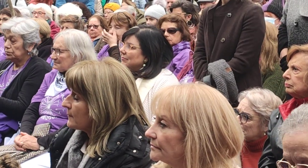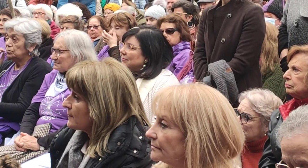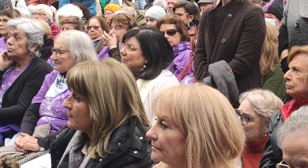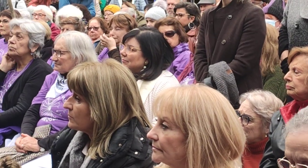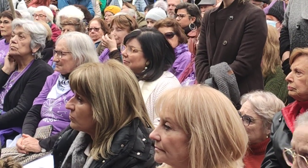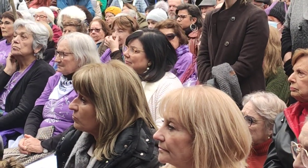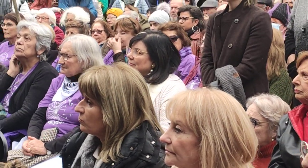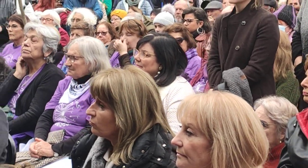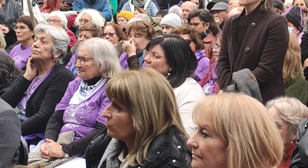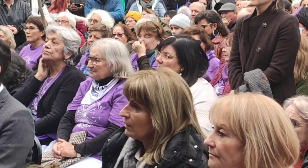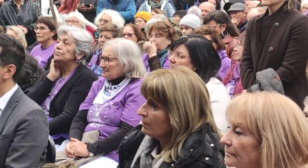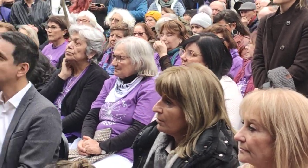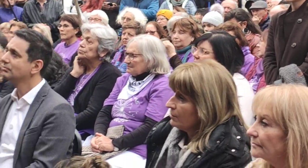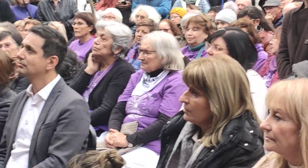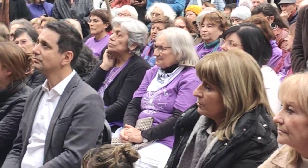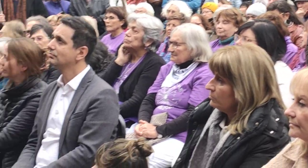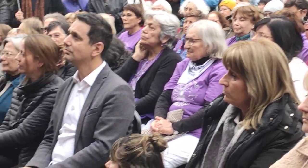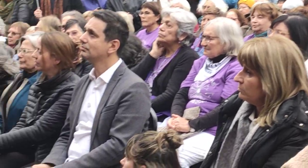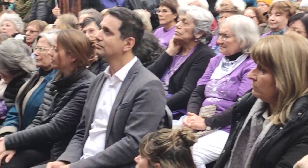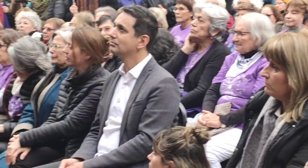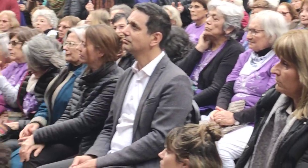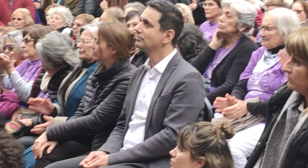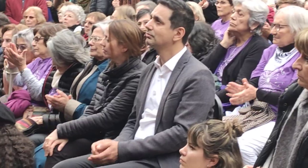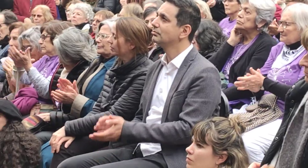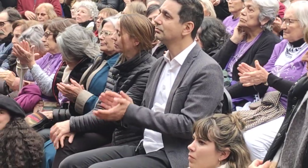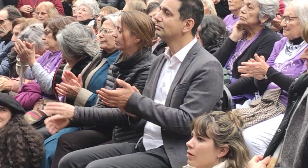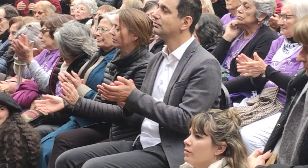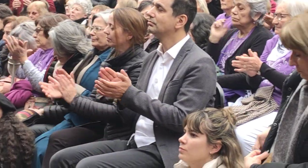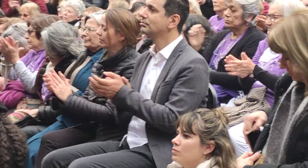compañeros, Grupo Solidario a Redoblar.